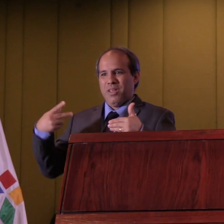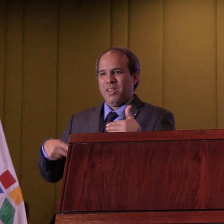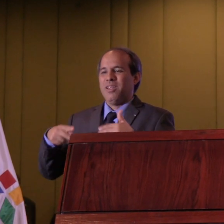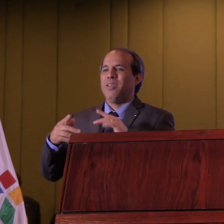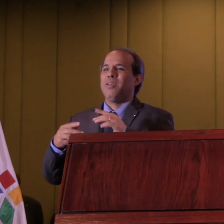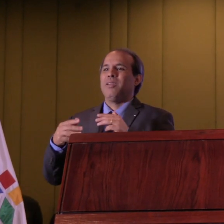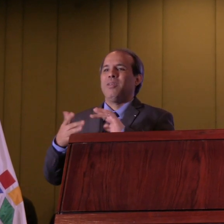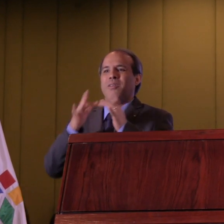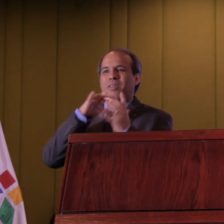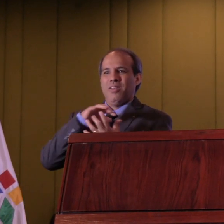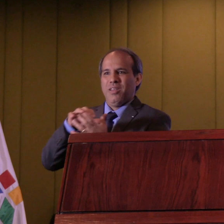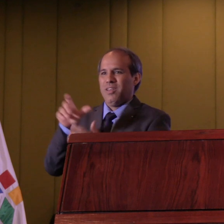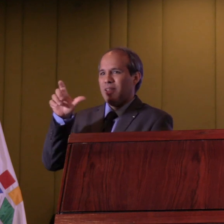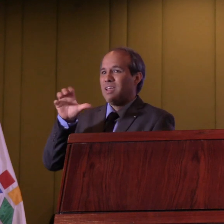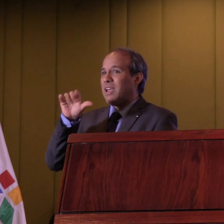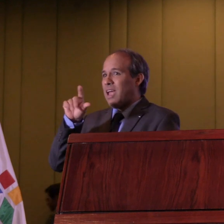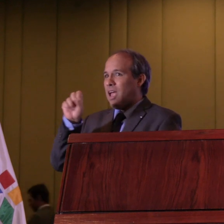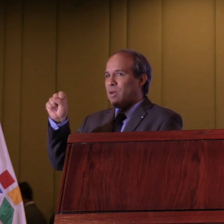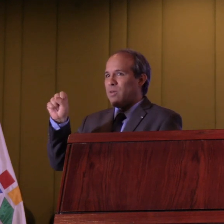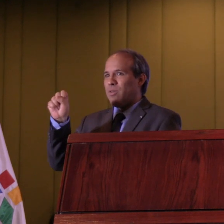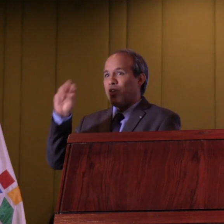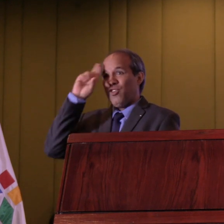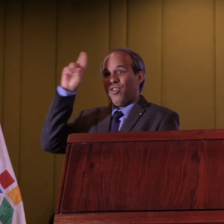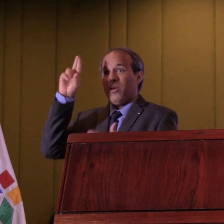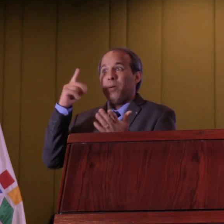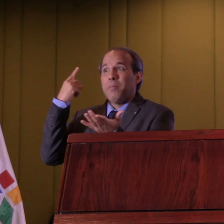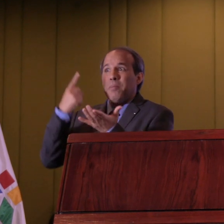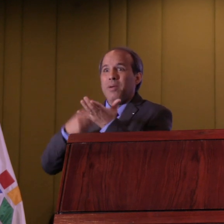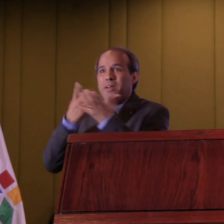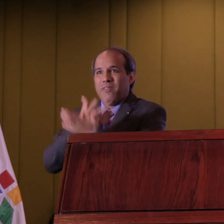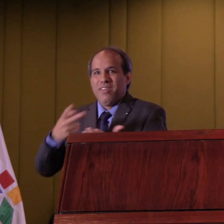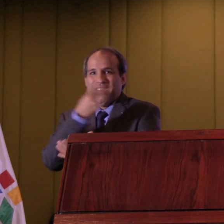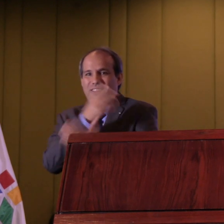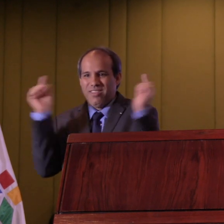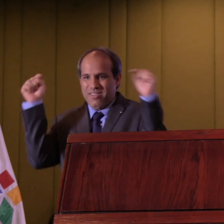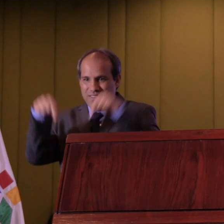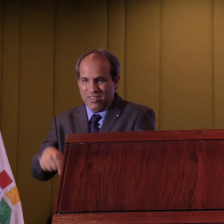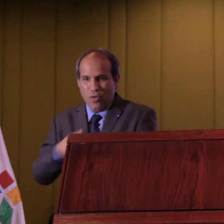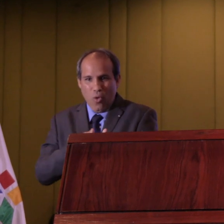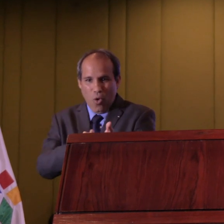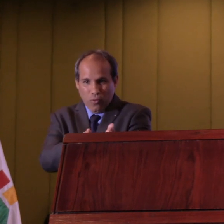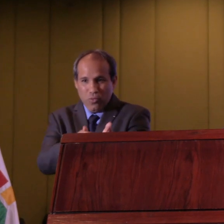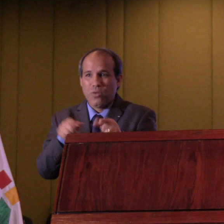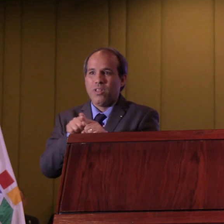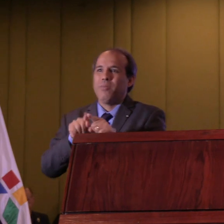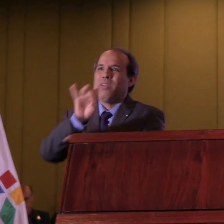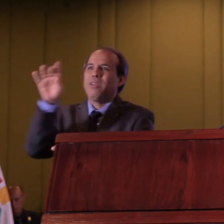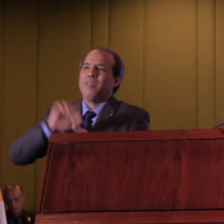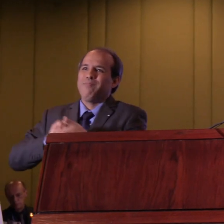França, nosso anfitrião, em nome do qual cumprimento as demais autoridades